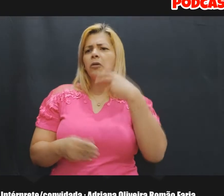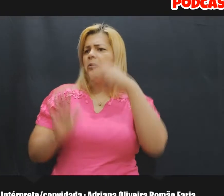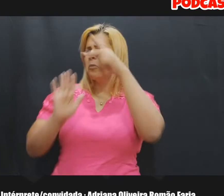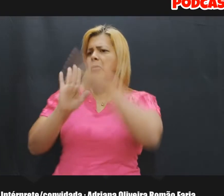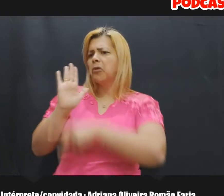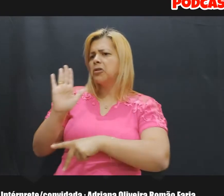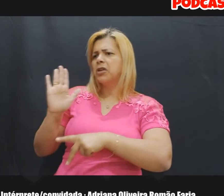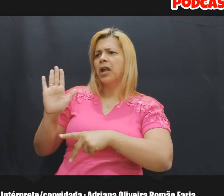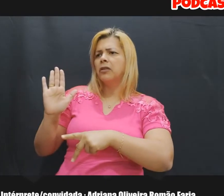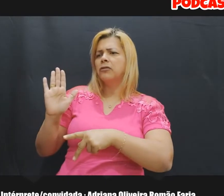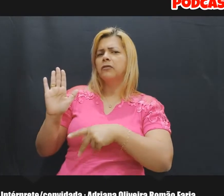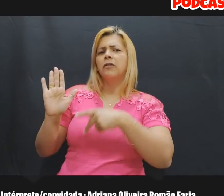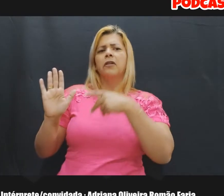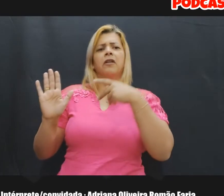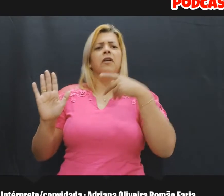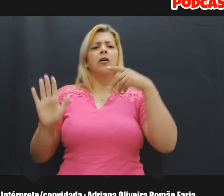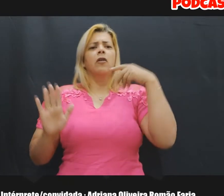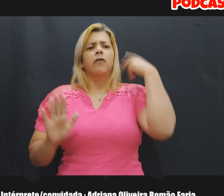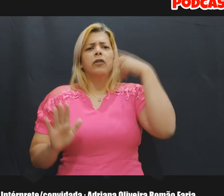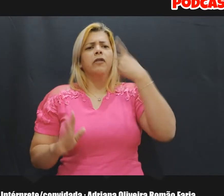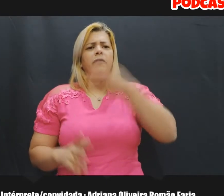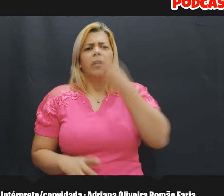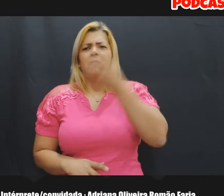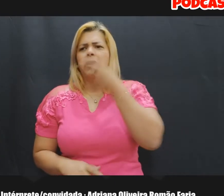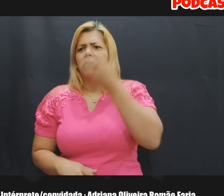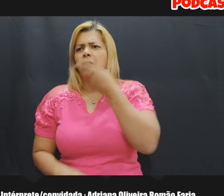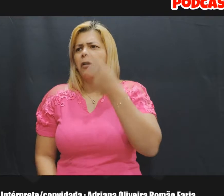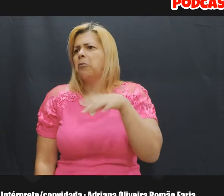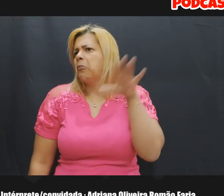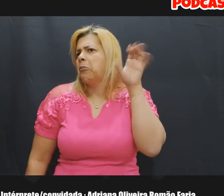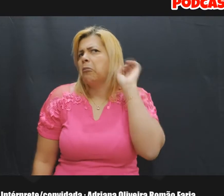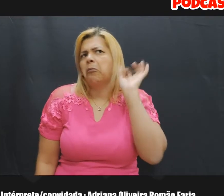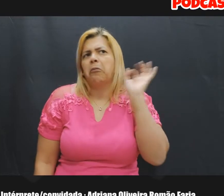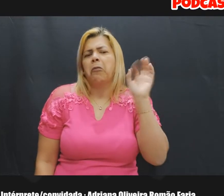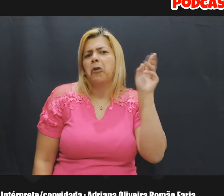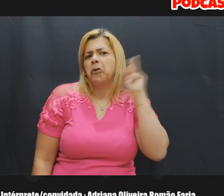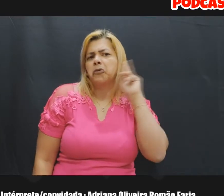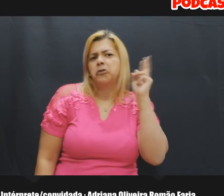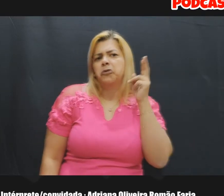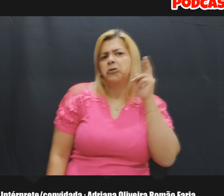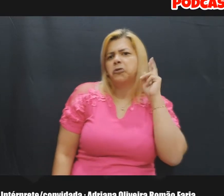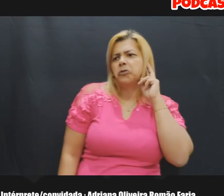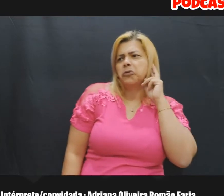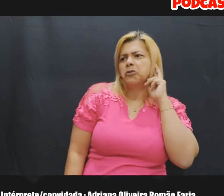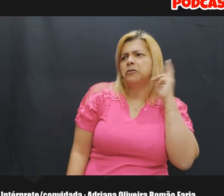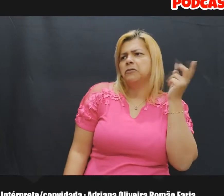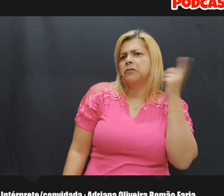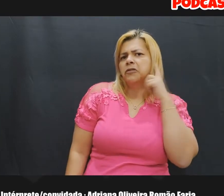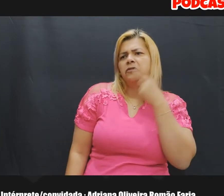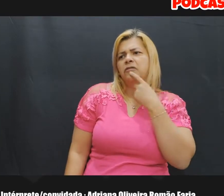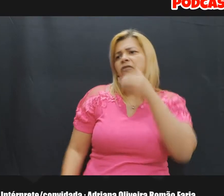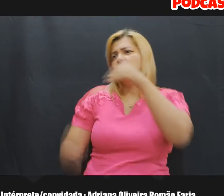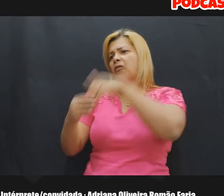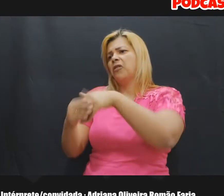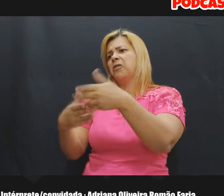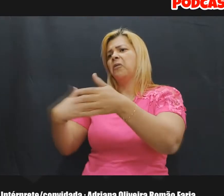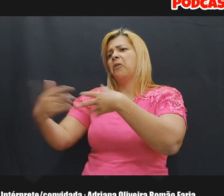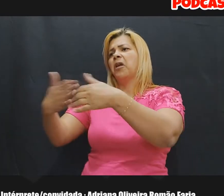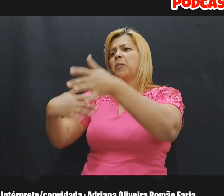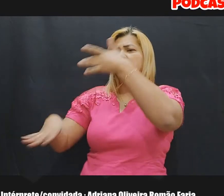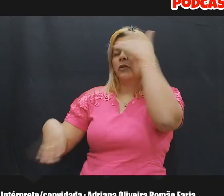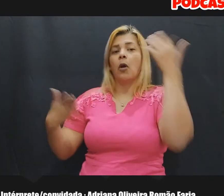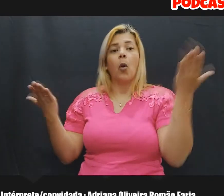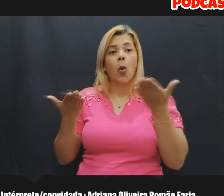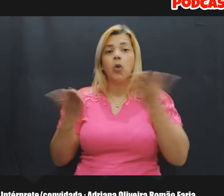vereador? O vereador vai falar, ele não ouviu nada, não está entendendo nada, ele vai lá e vota em qualquer pessoa sem saber. Mas